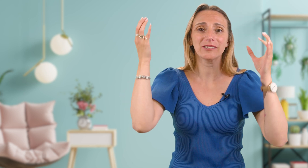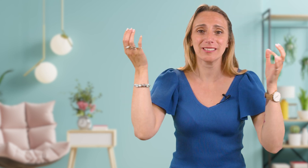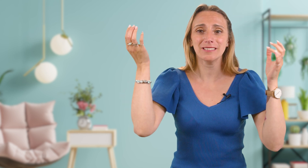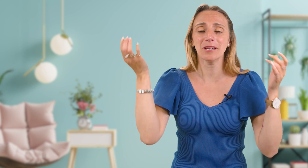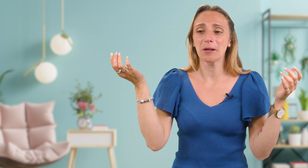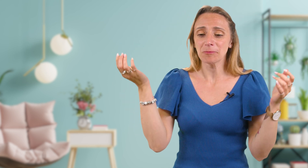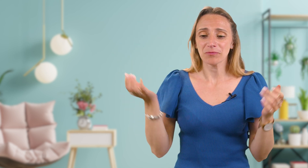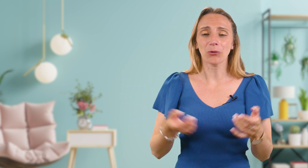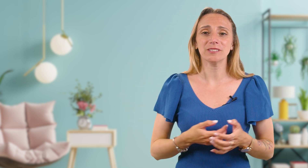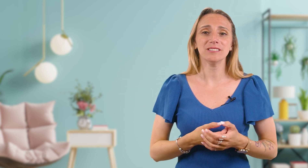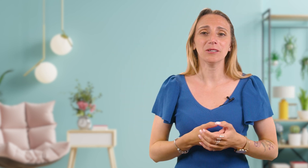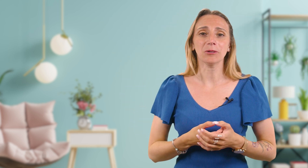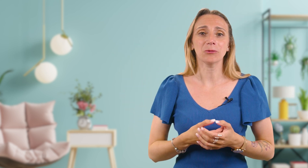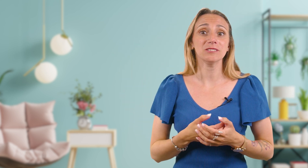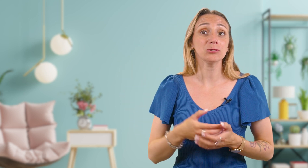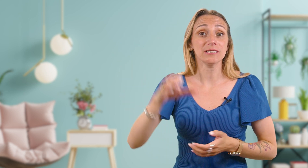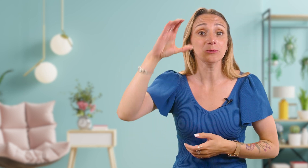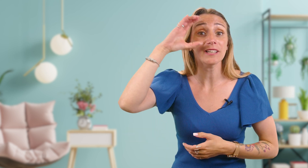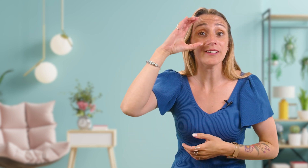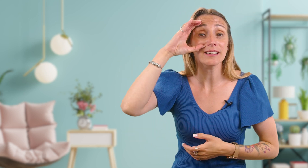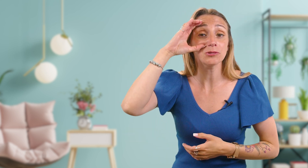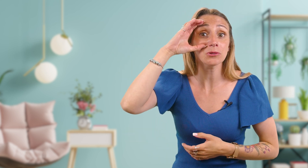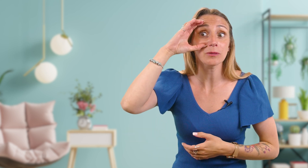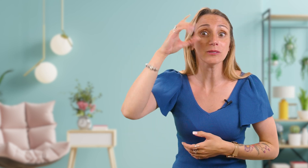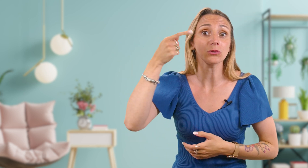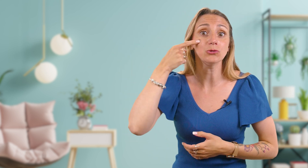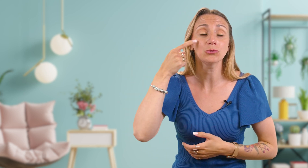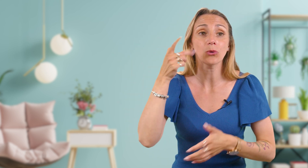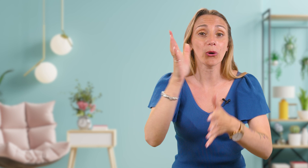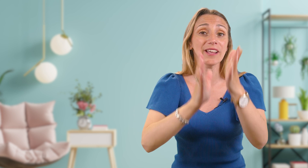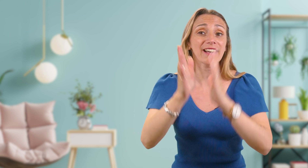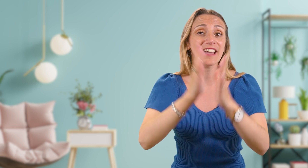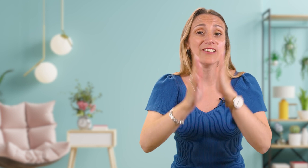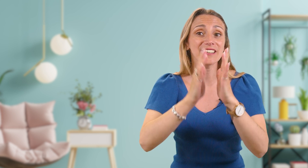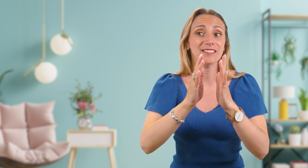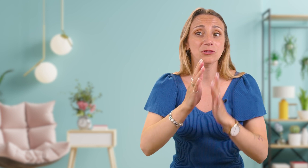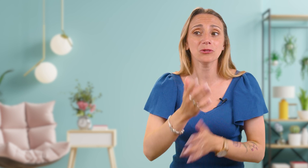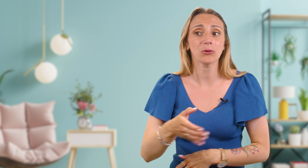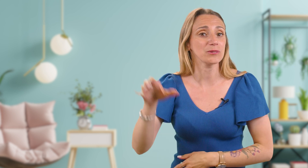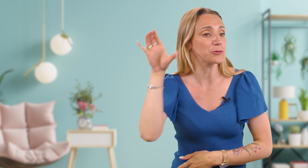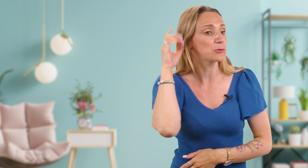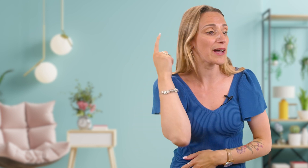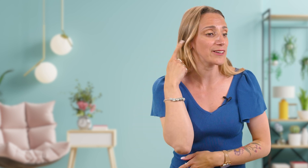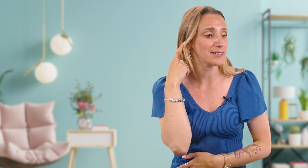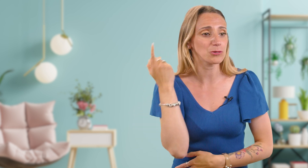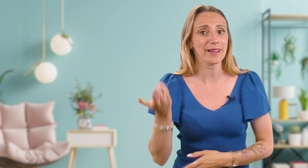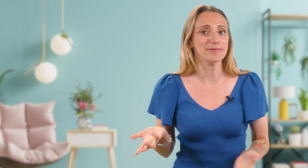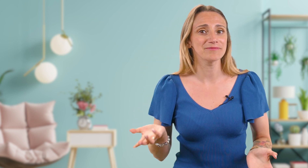langue des signes, on dit je t'écoute avec les yeux, hein, parce que du coup on regarde avec les yeux, on n'écoute pas avec les oreilles.